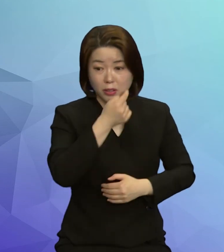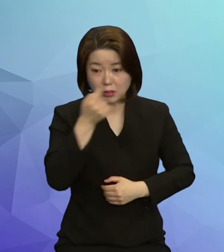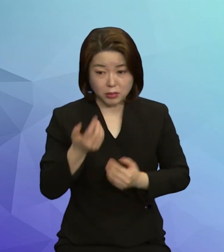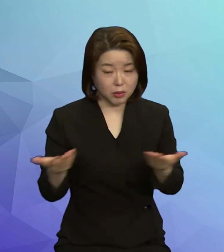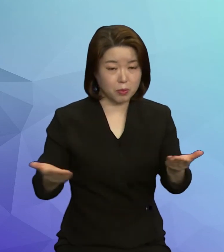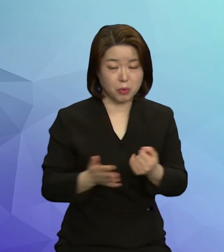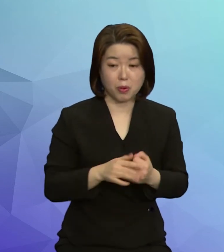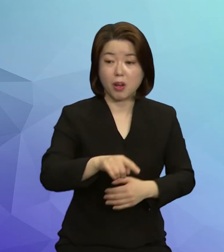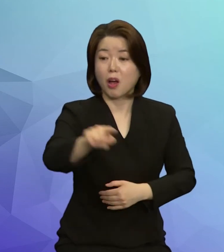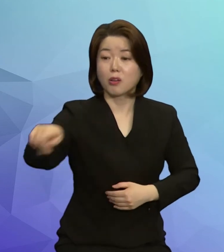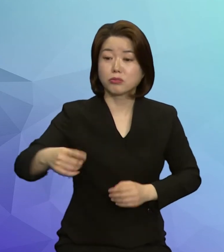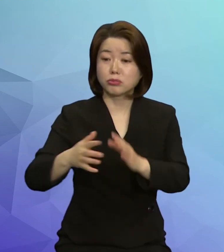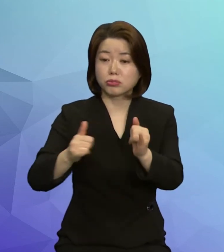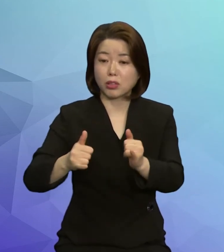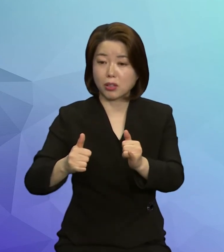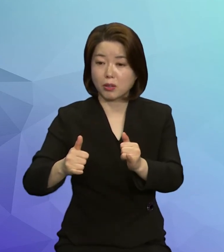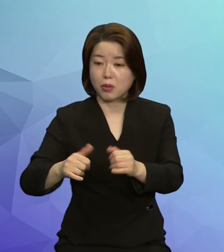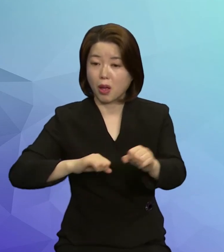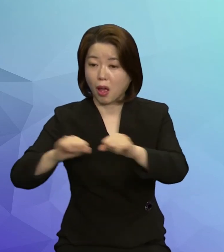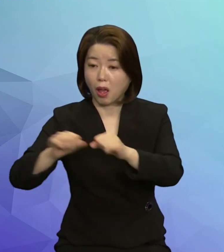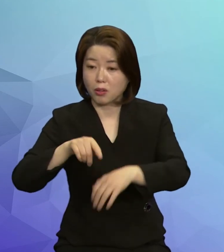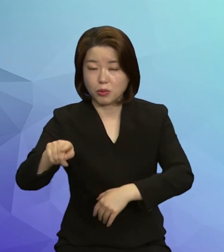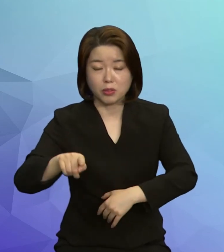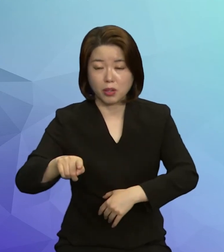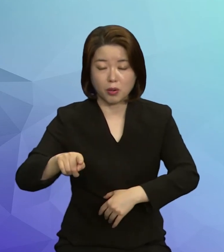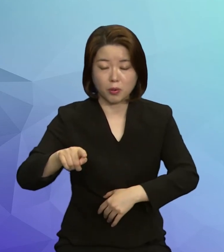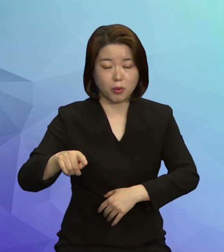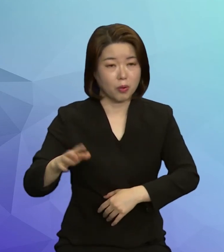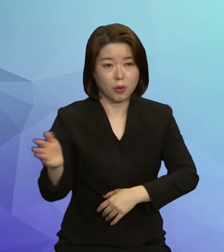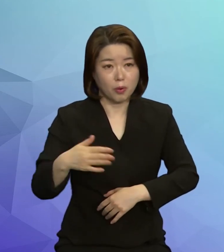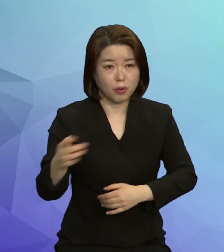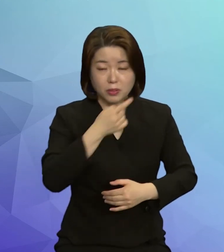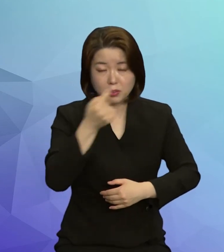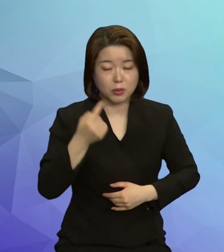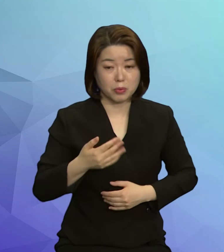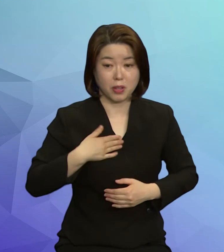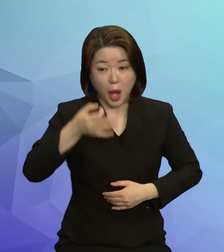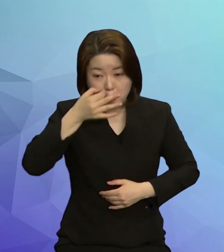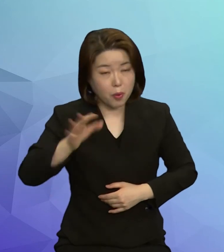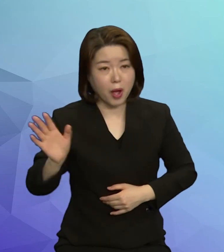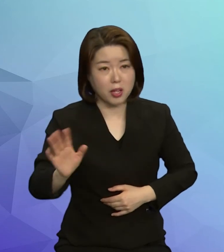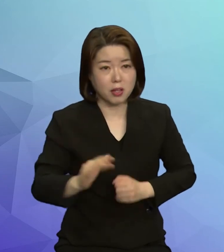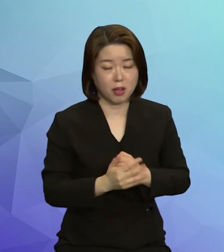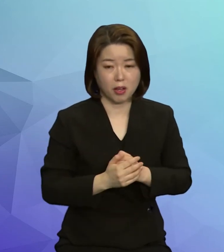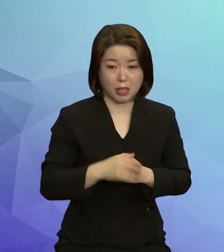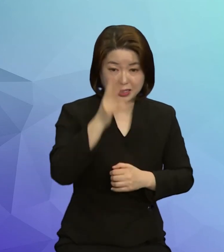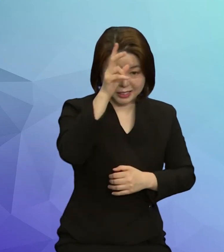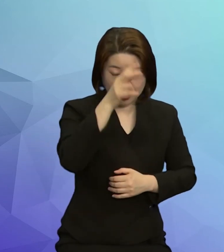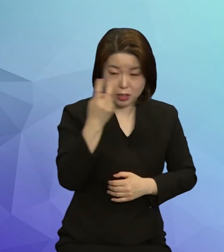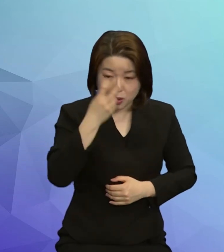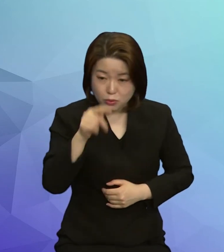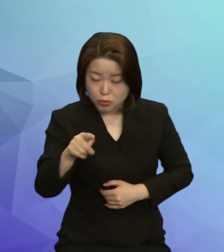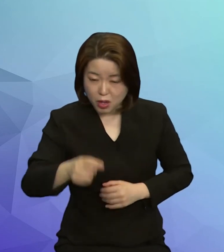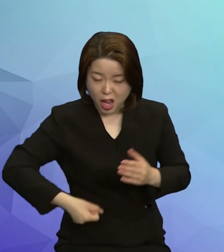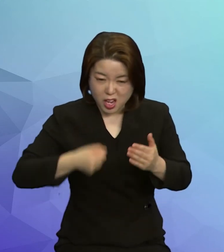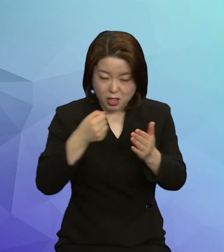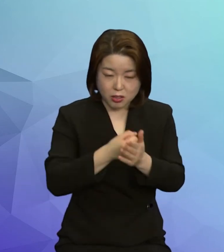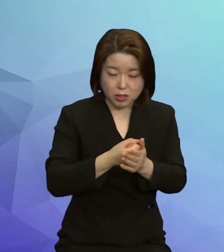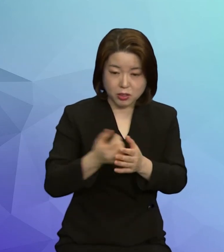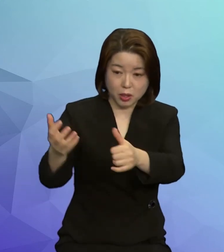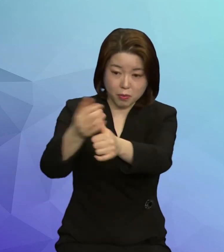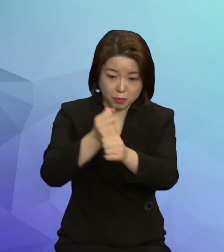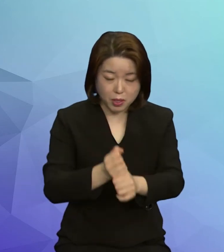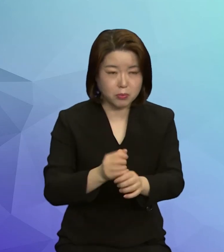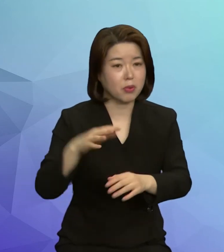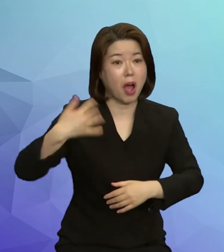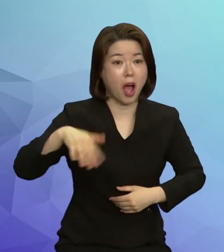사실 근거가 없어요. 노숙인들이 그랬다는 근거가 없어요. 내가 본 것도 아니고 무슨 수사를 해서 뭐 결정적인 어떤